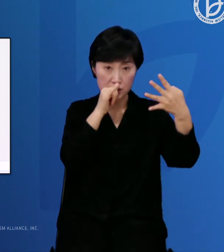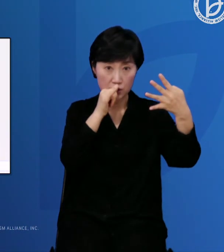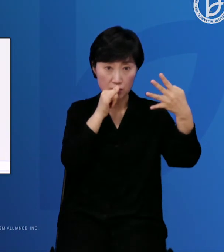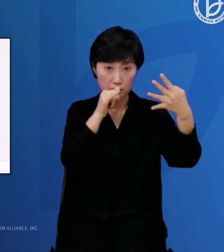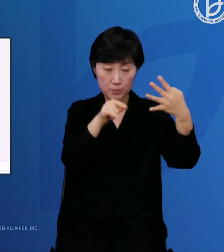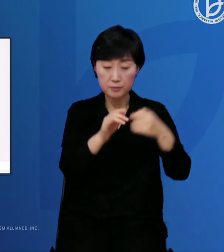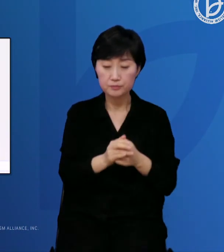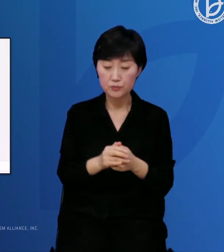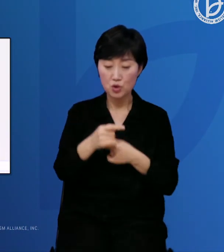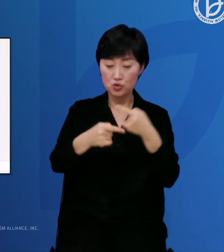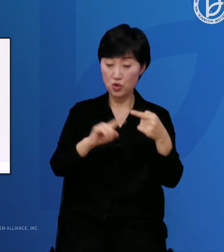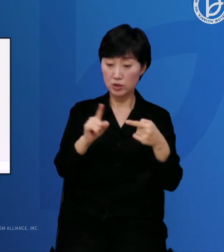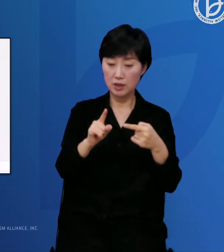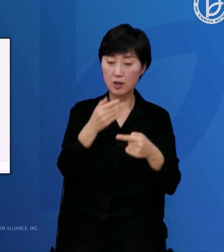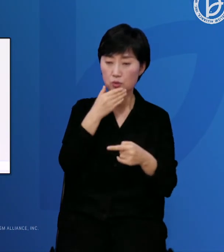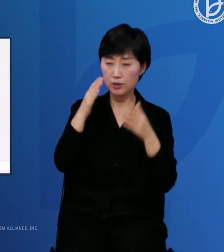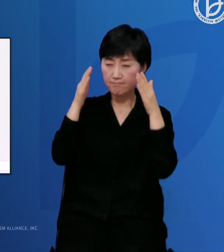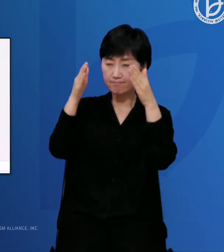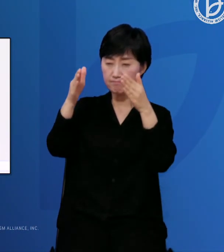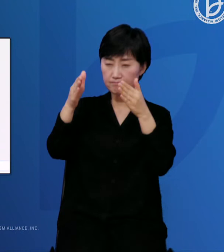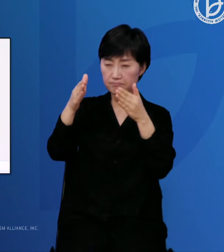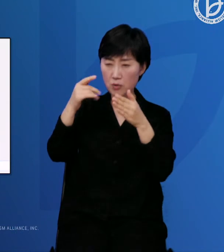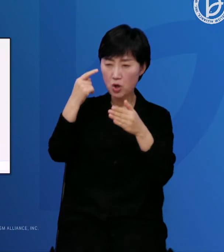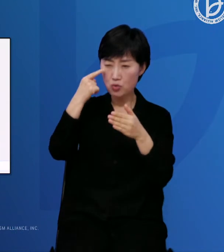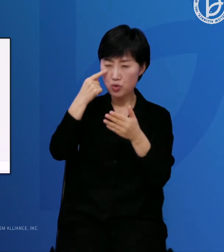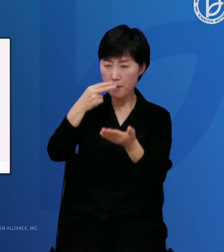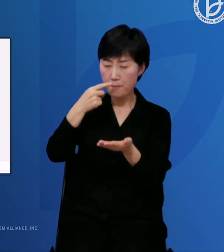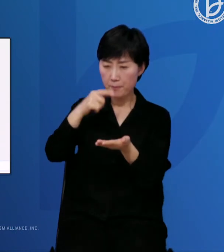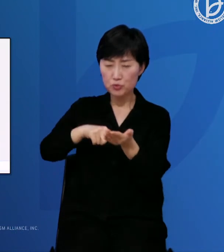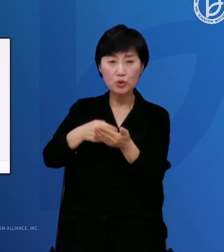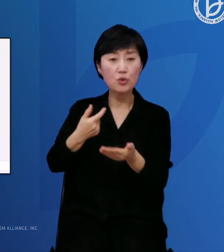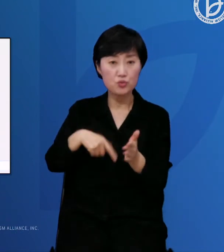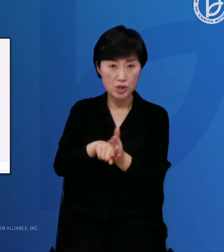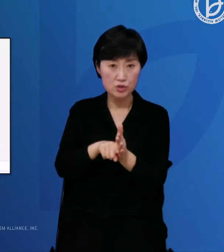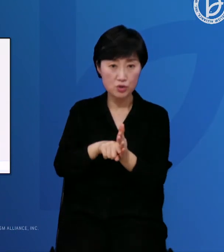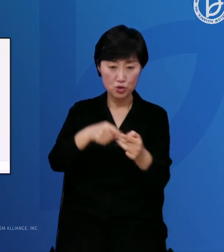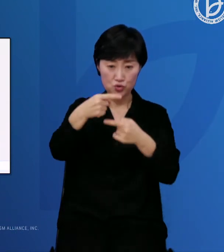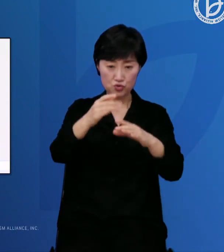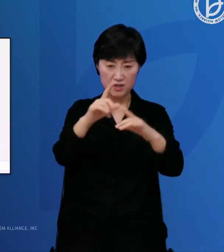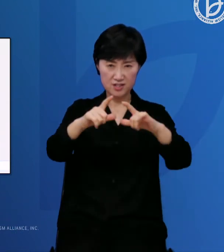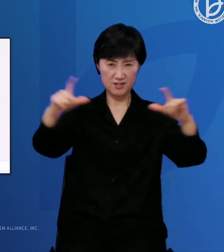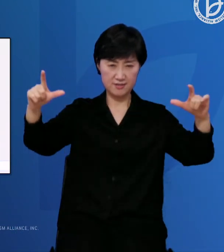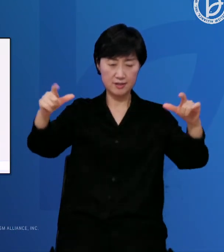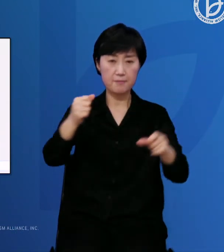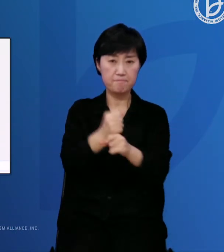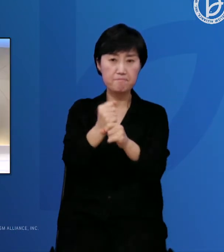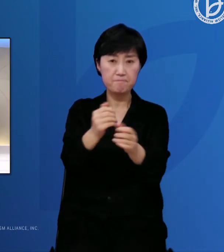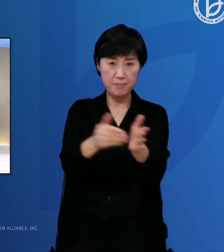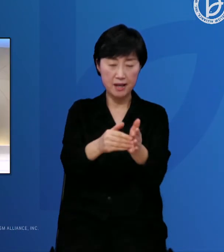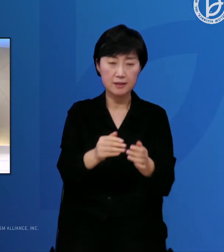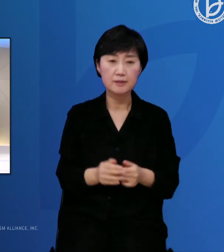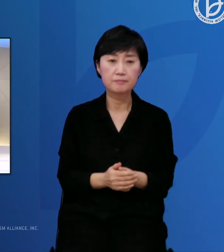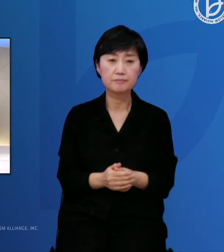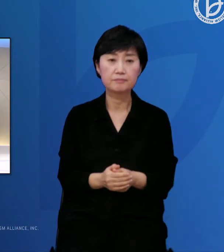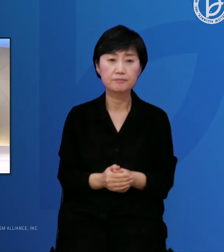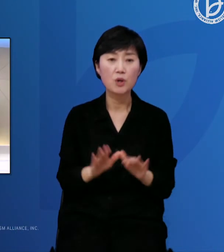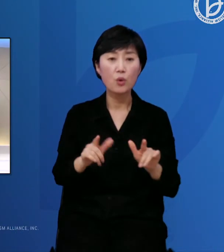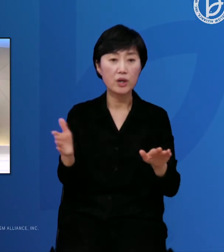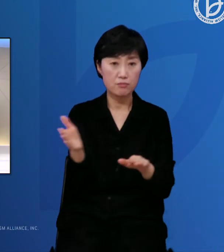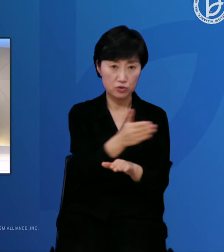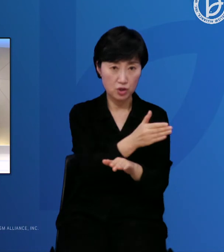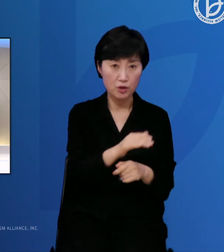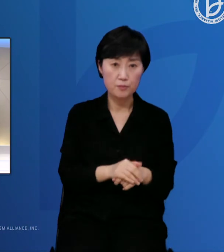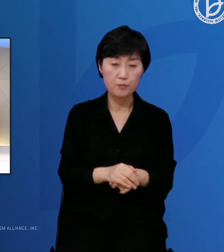채널은 농인들이 말씀에 집중하기 쉽도록 수어 중심으로 화면을 구성해 방송했습니다. 올해부터